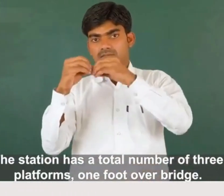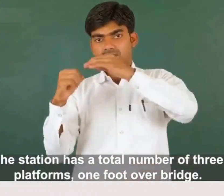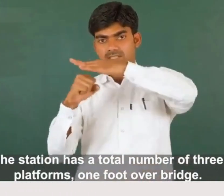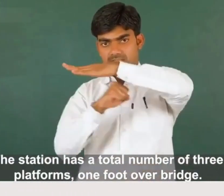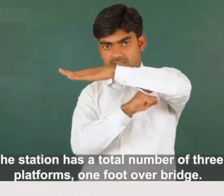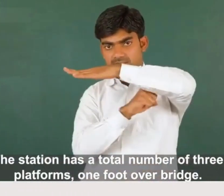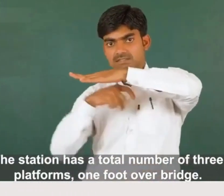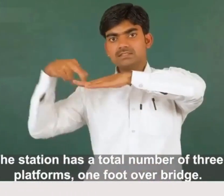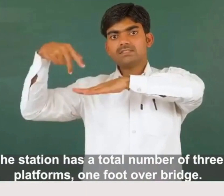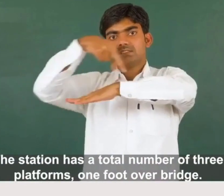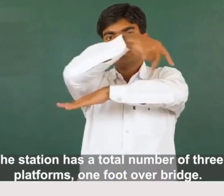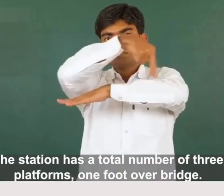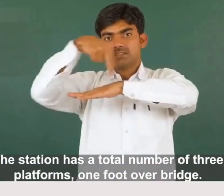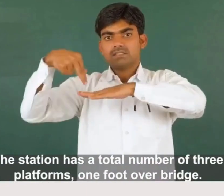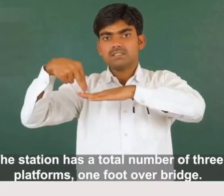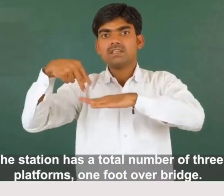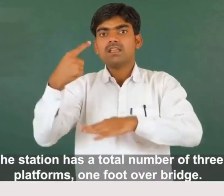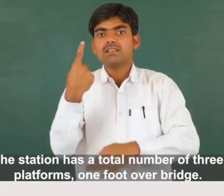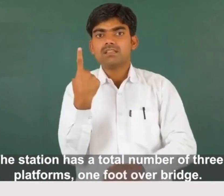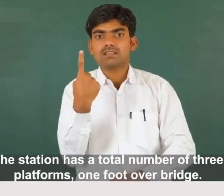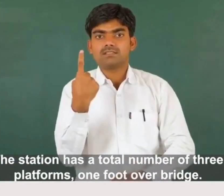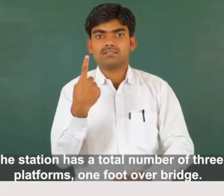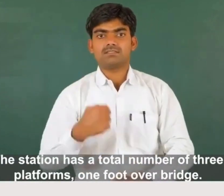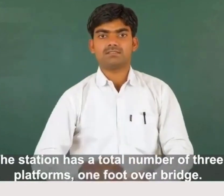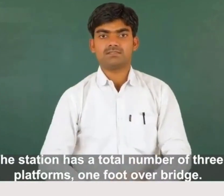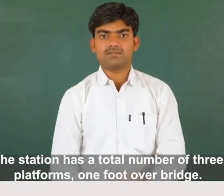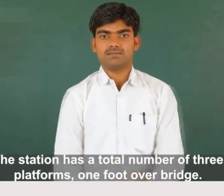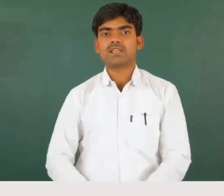स्टेशन के मुख्य प्रवेश द्वार में मुख्य हॉल में टिकट काउंटर है